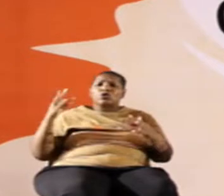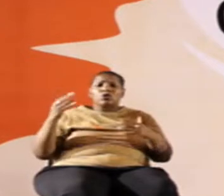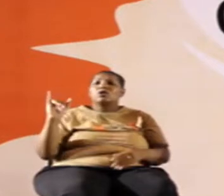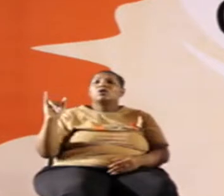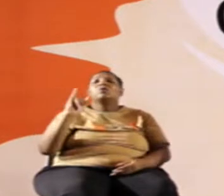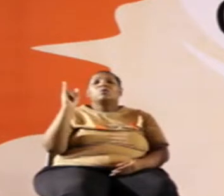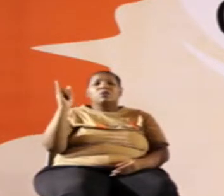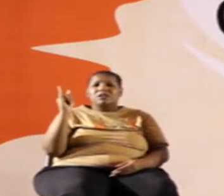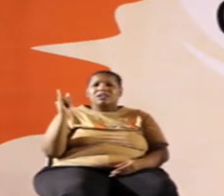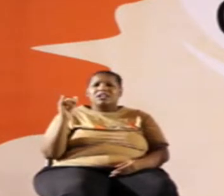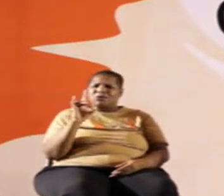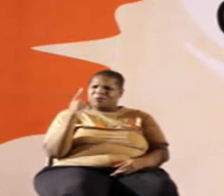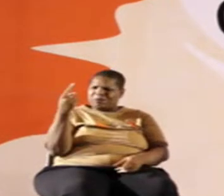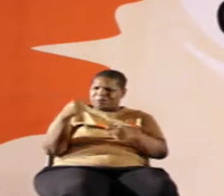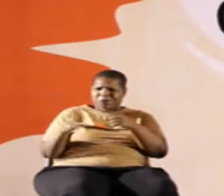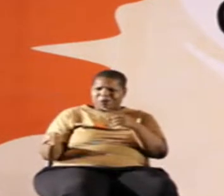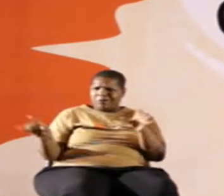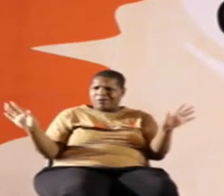gigantesca. Não é tabu.